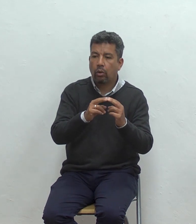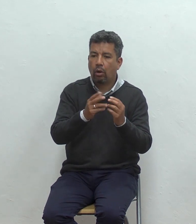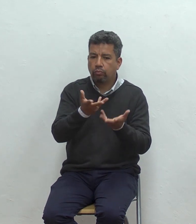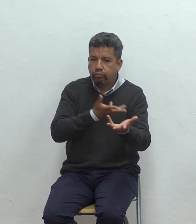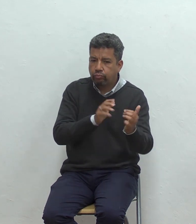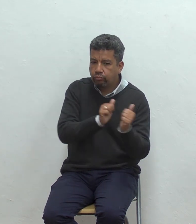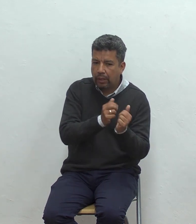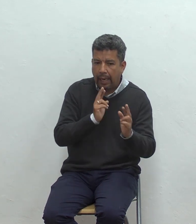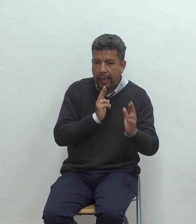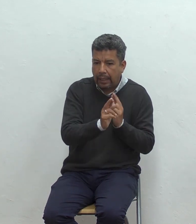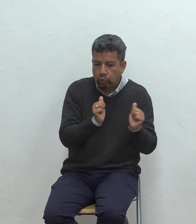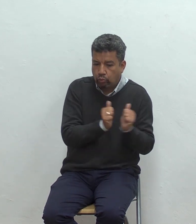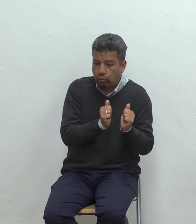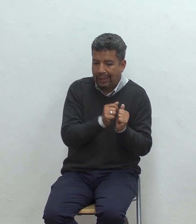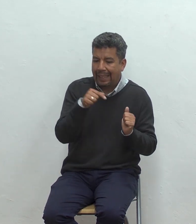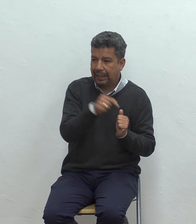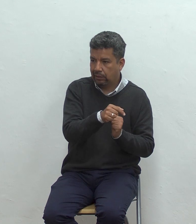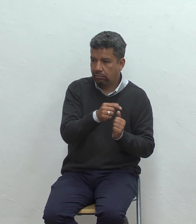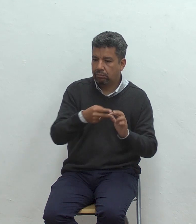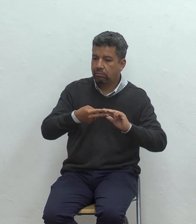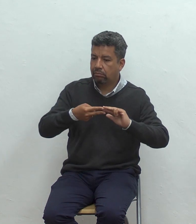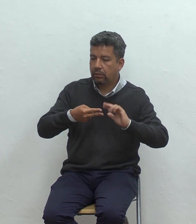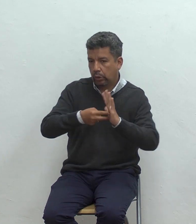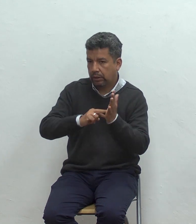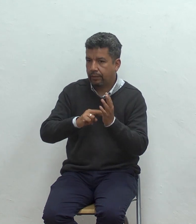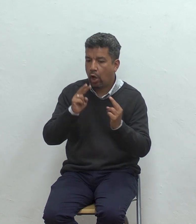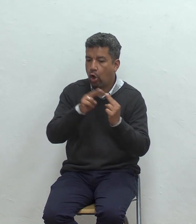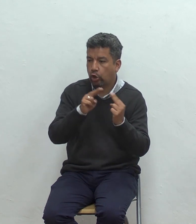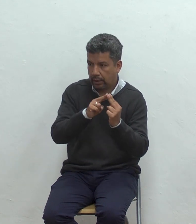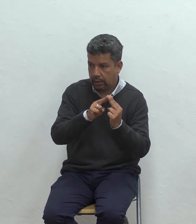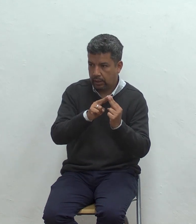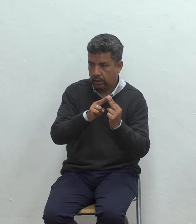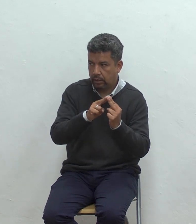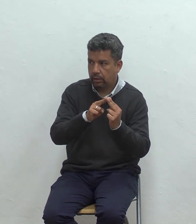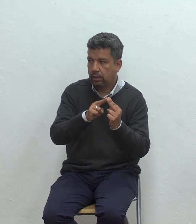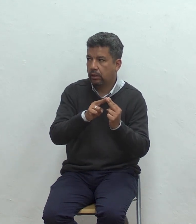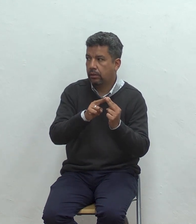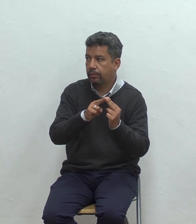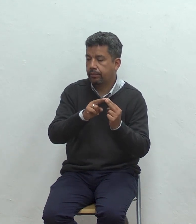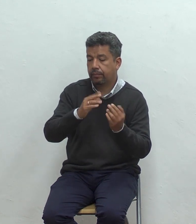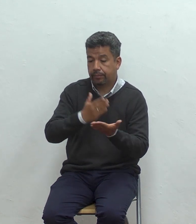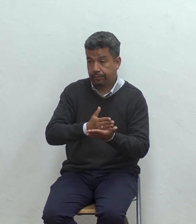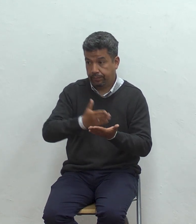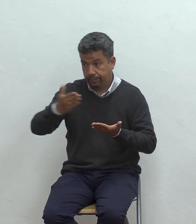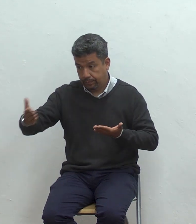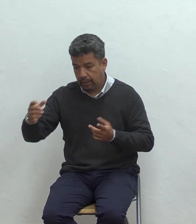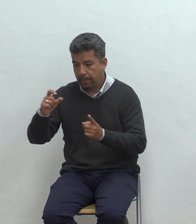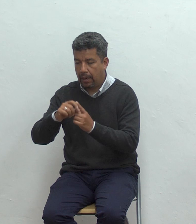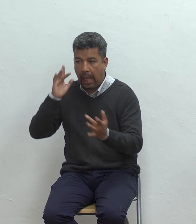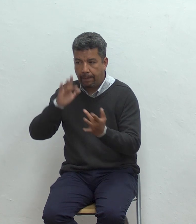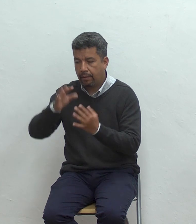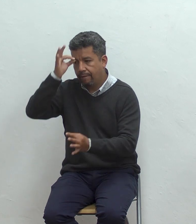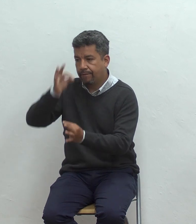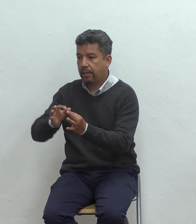íntima, relación. Eso es lo que significa conocer. En el Nuevo Testamento la palabra es